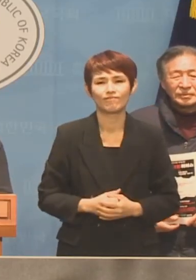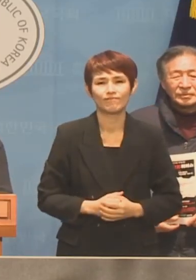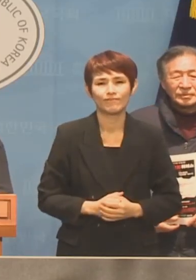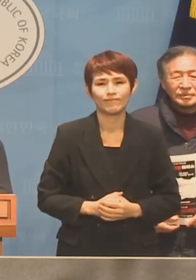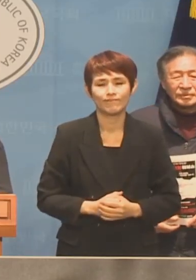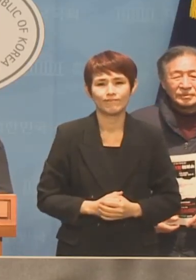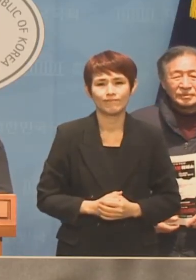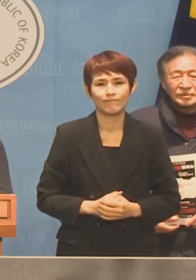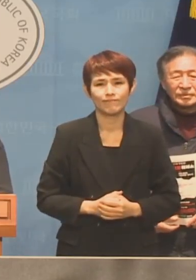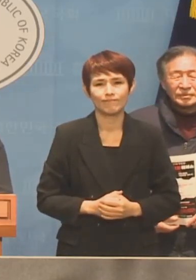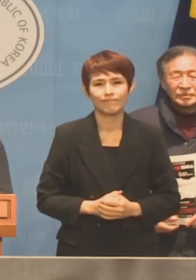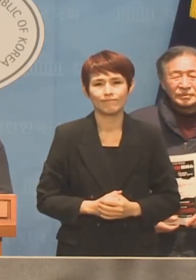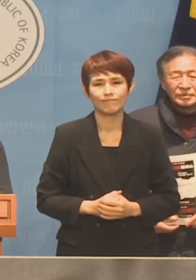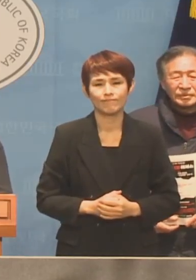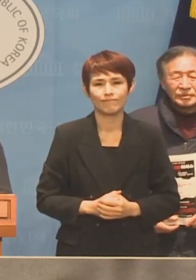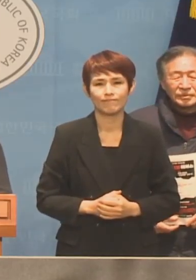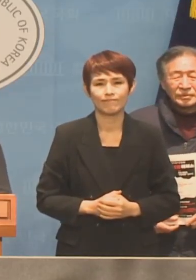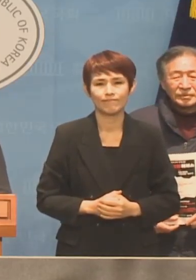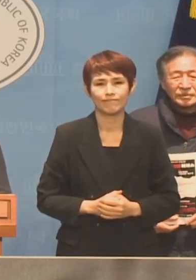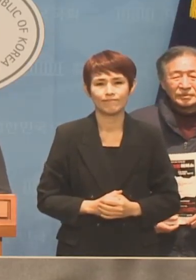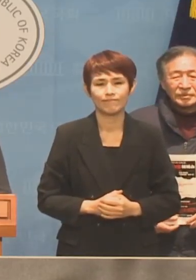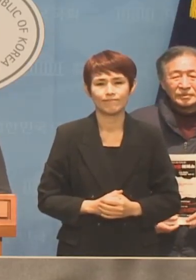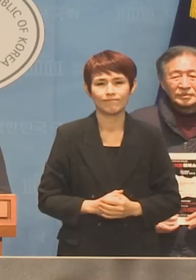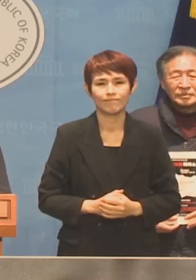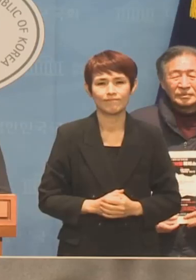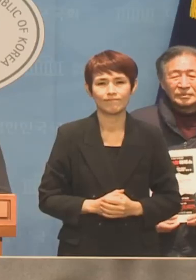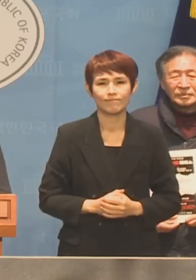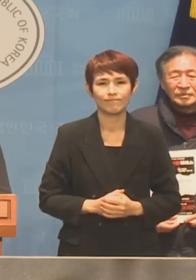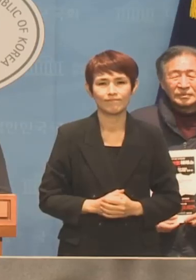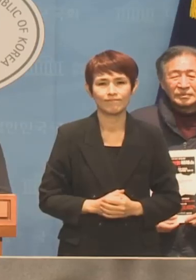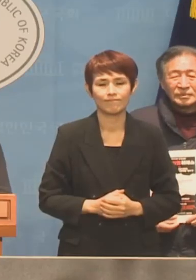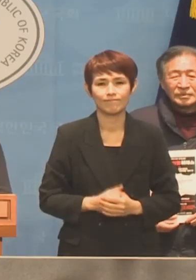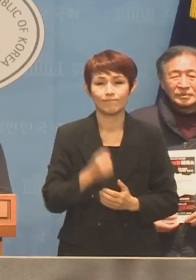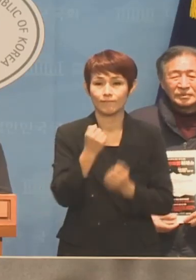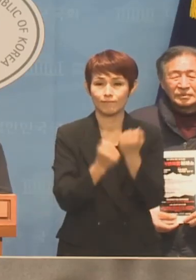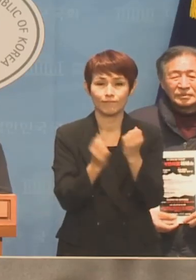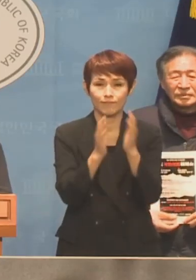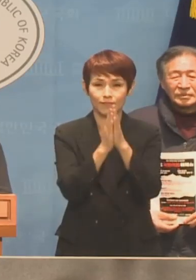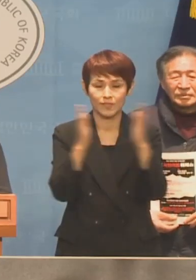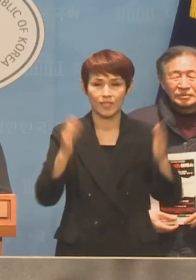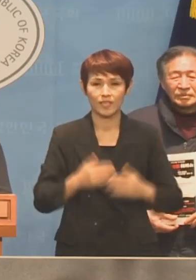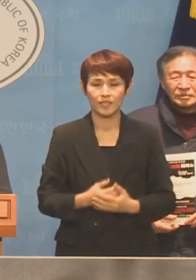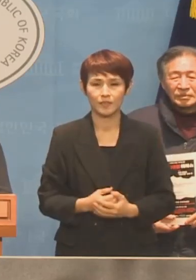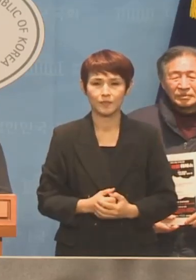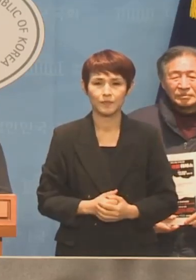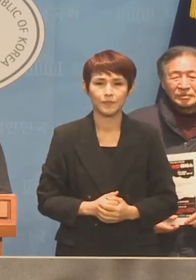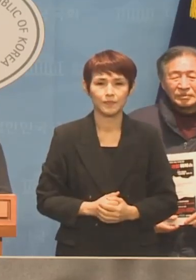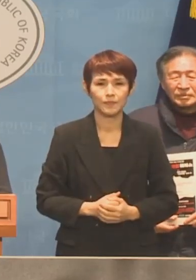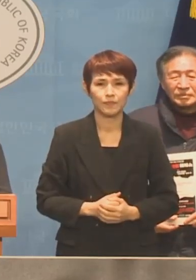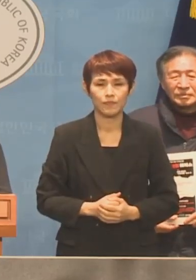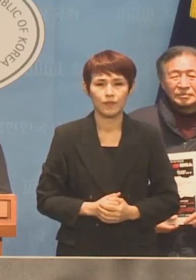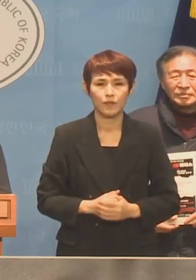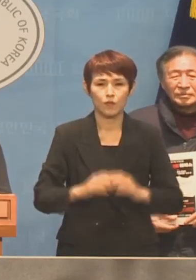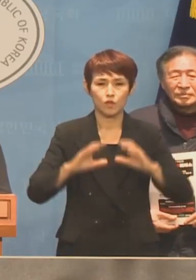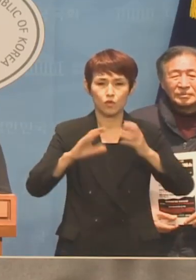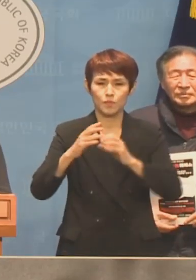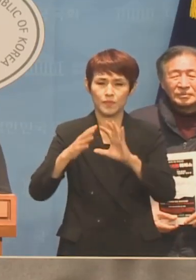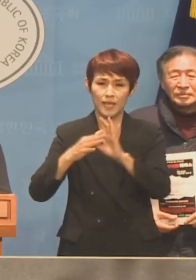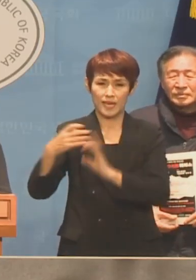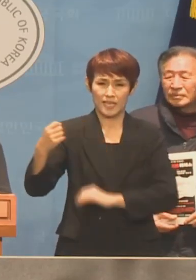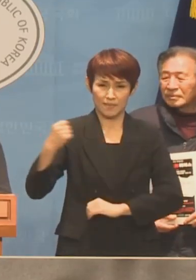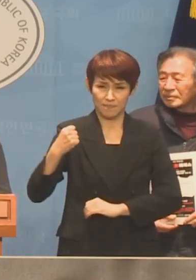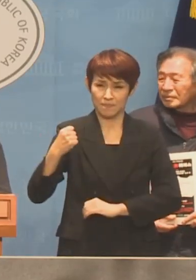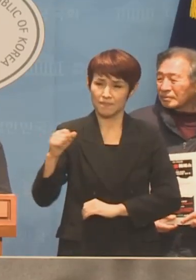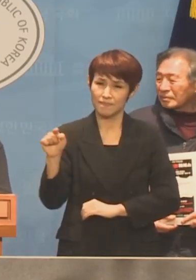그래서 이제부터 본격적으로 기자회견을 시작하도록 하겠습니다. 아까 의원님께서 말씀하셨듯이